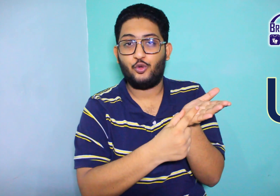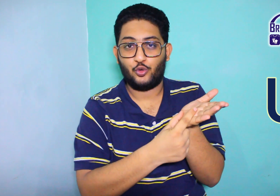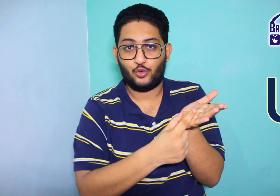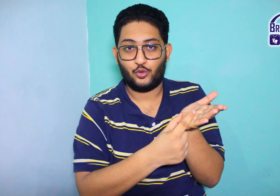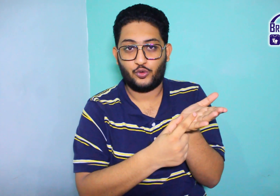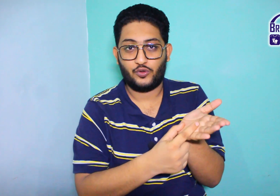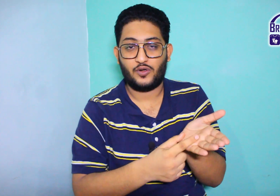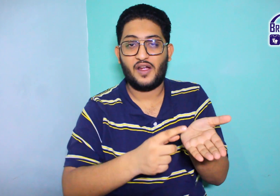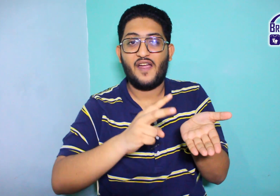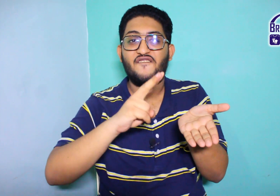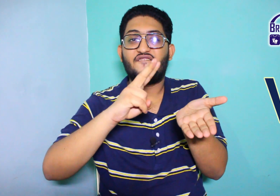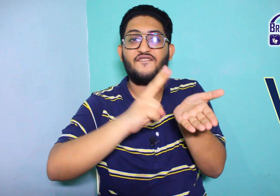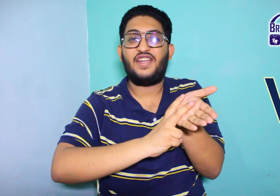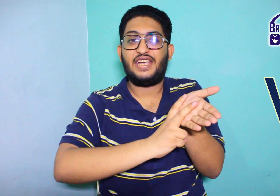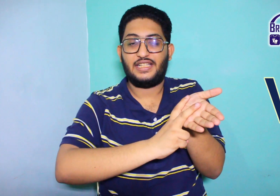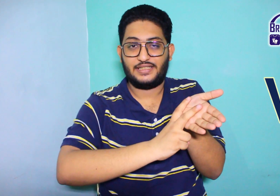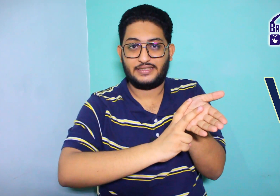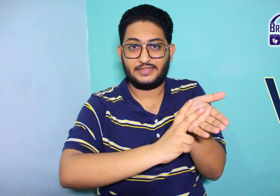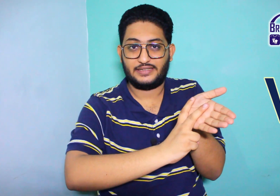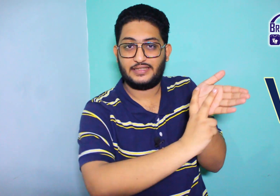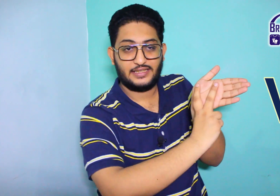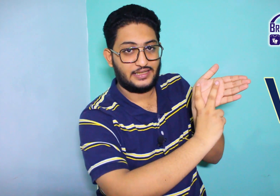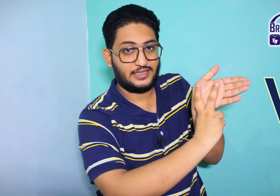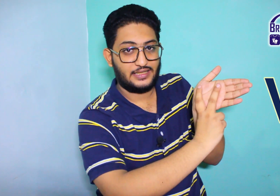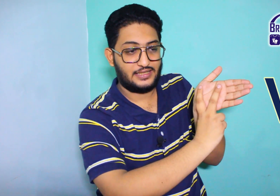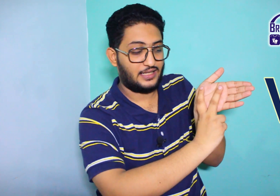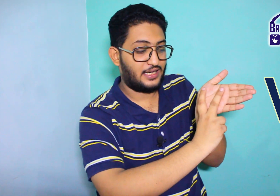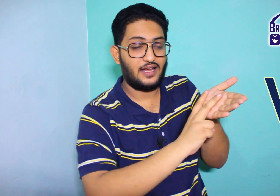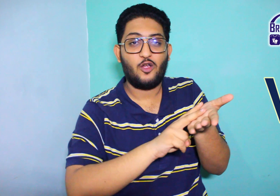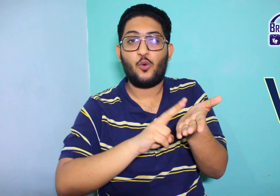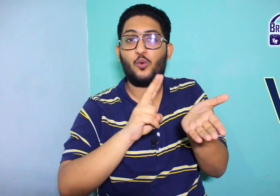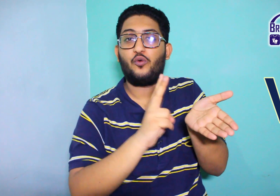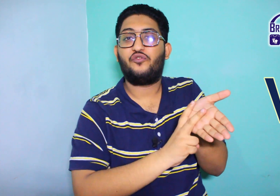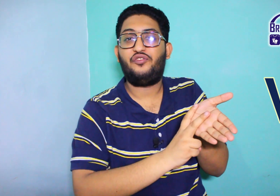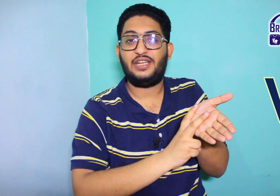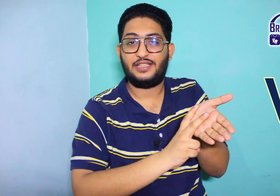यू। बी इस तरह देखें वी।